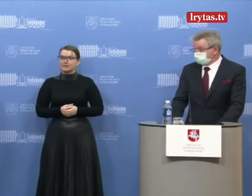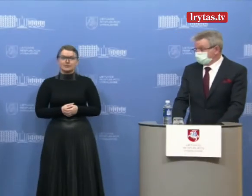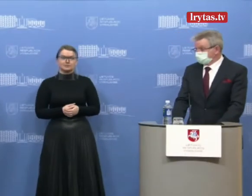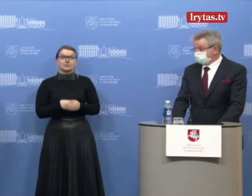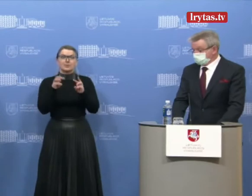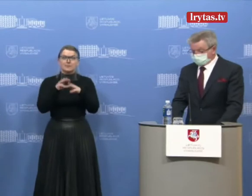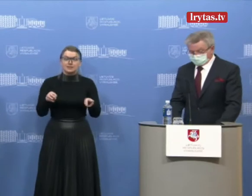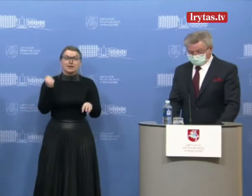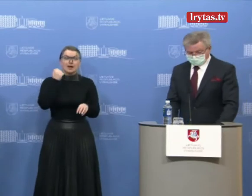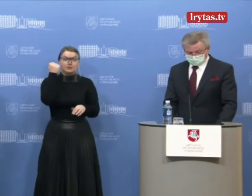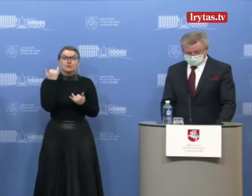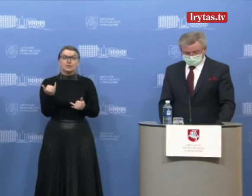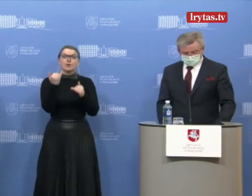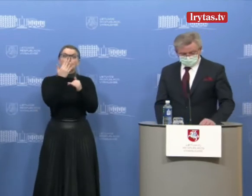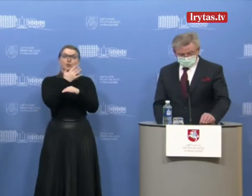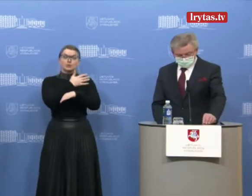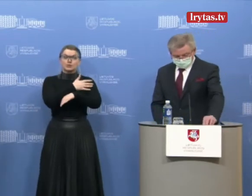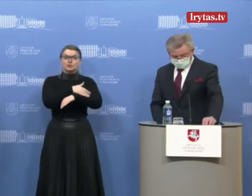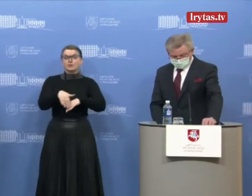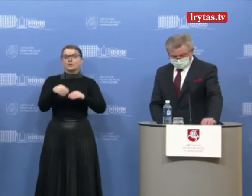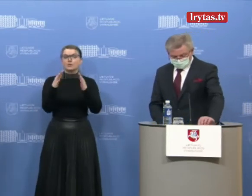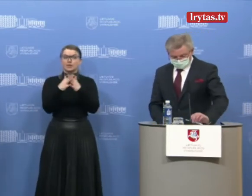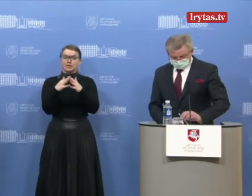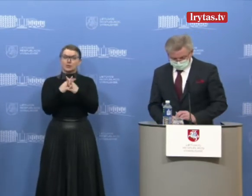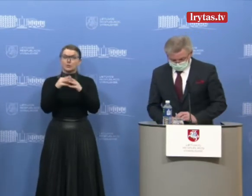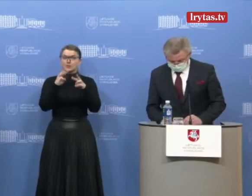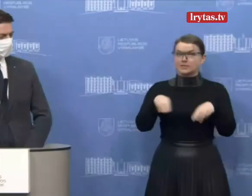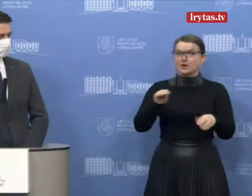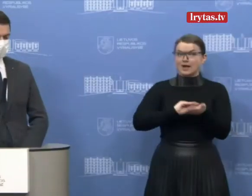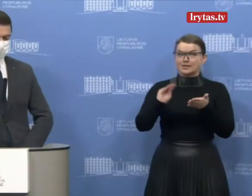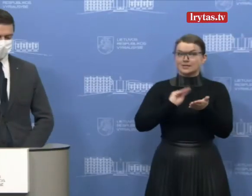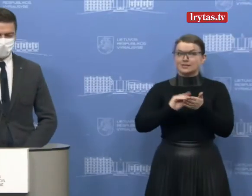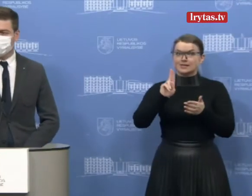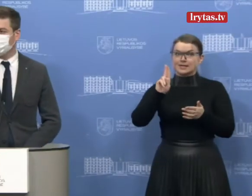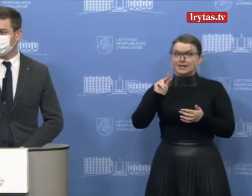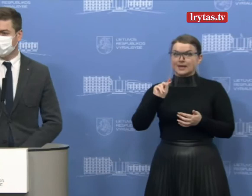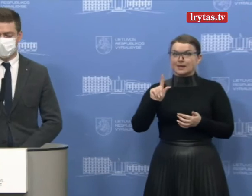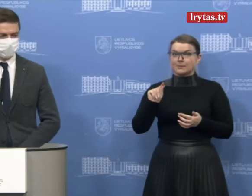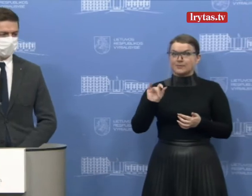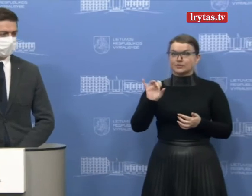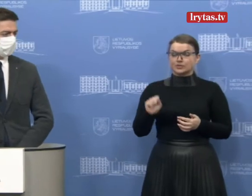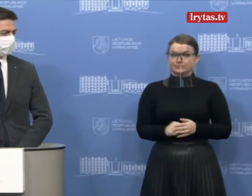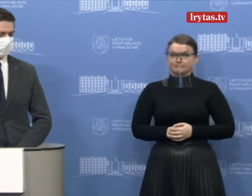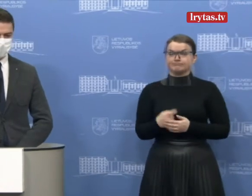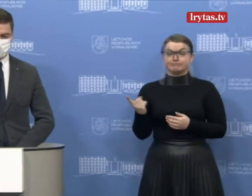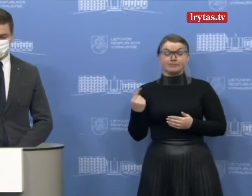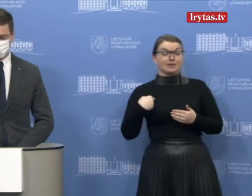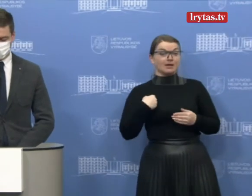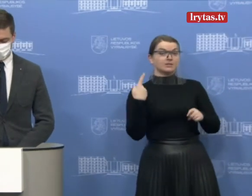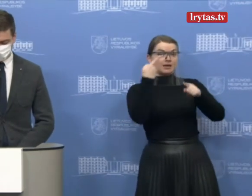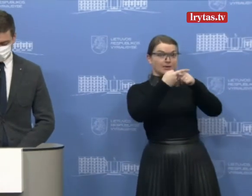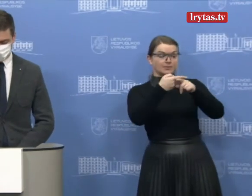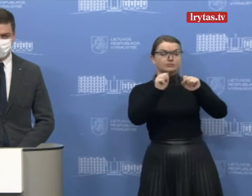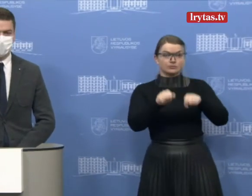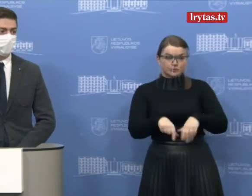ministrai. Dabar užsienį reikalų ministerijos kancelį iris Laimanas tol atkelpšą. Aš gal tik papildydamas gerbiamą susiseikimo